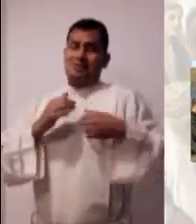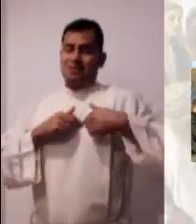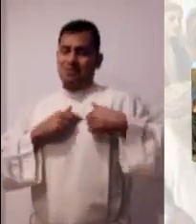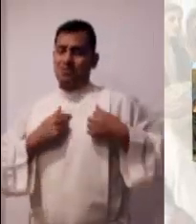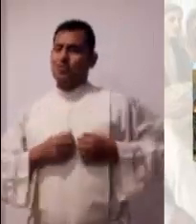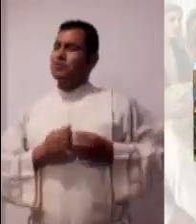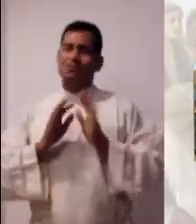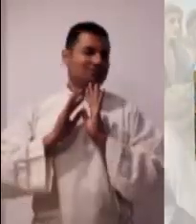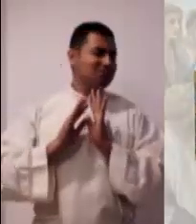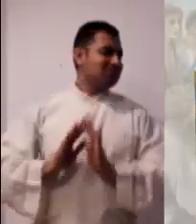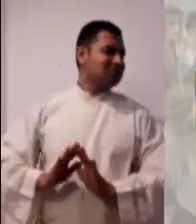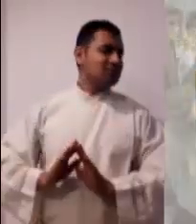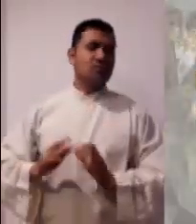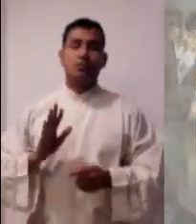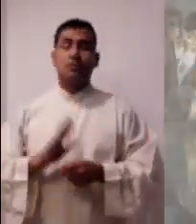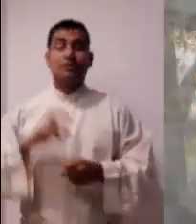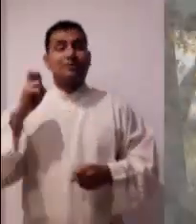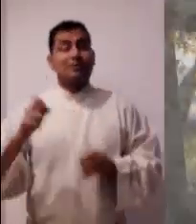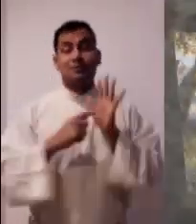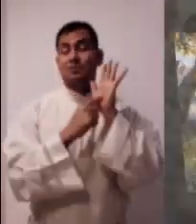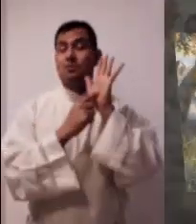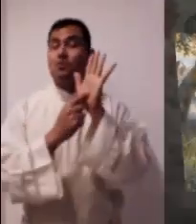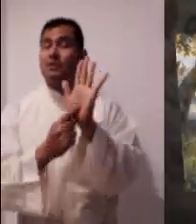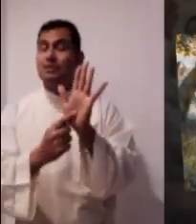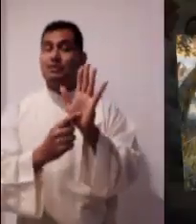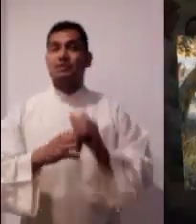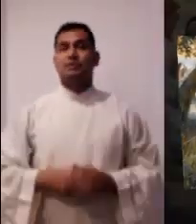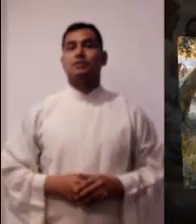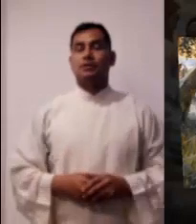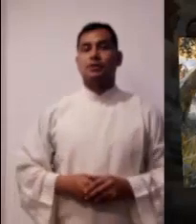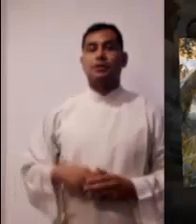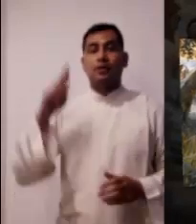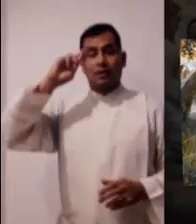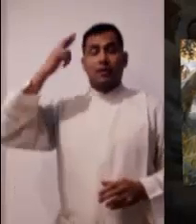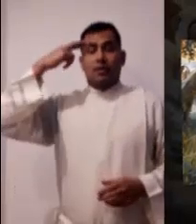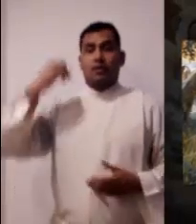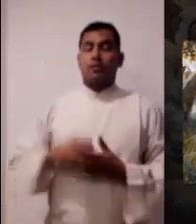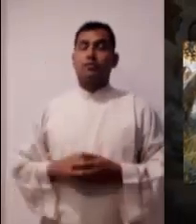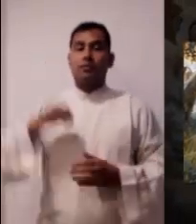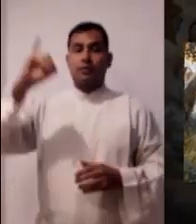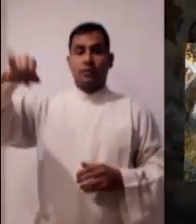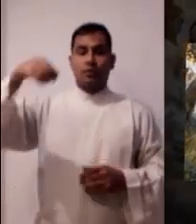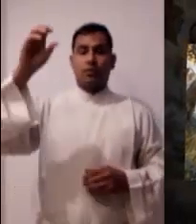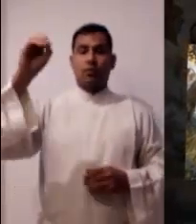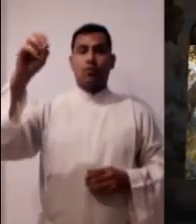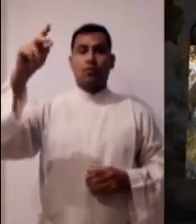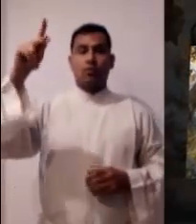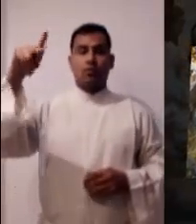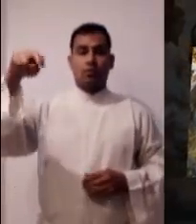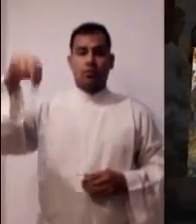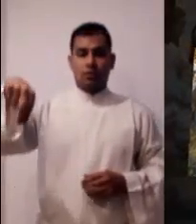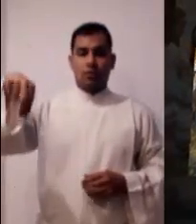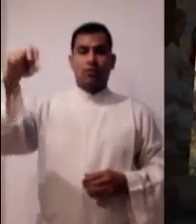de cumplirse hasta la más pequeña letra o coma de la ley. Por lo tanto, el que quebrante uno de